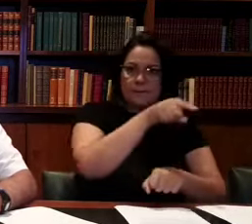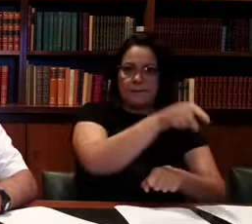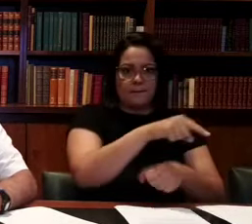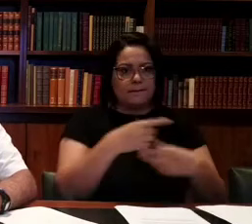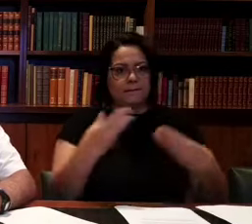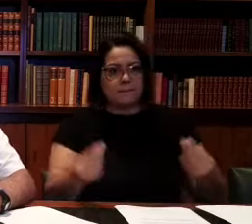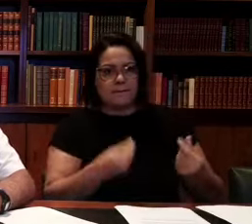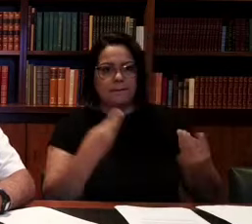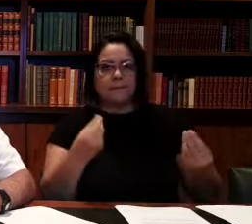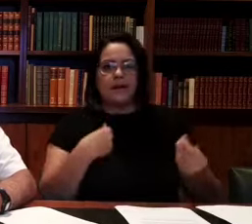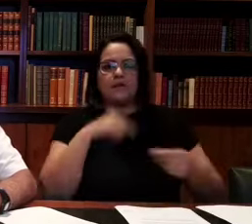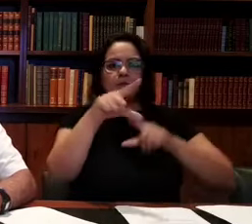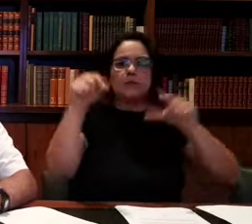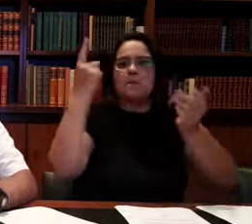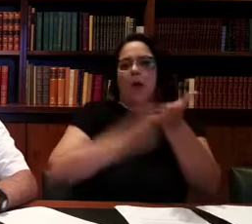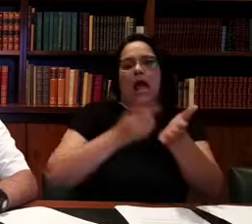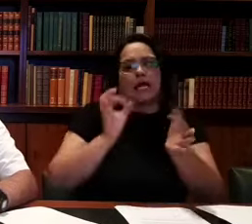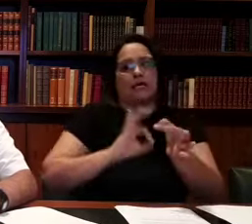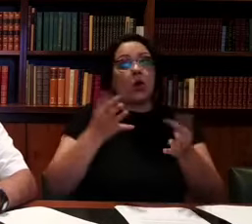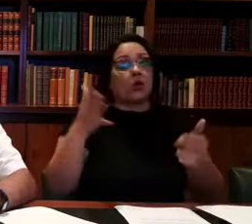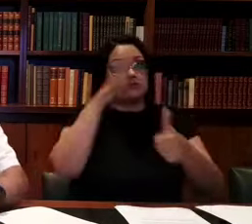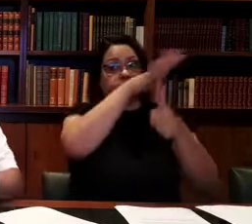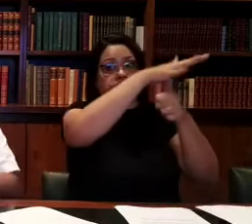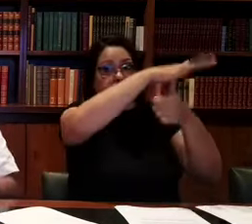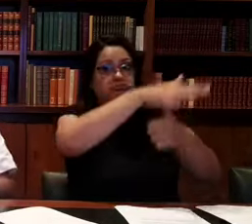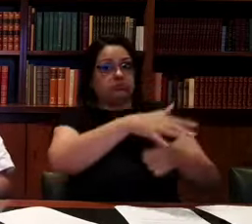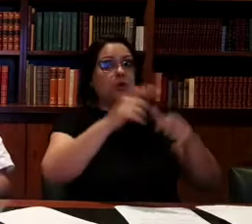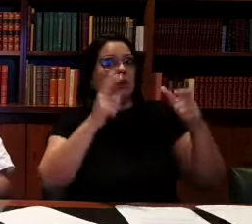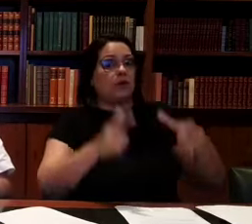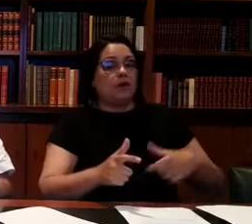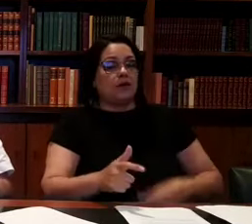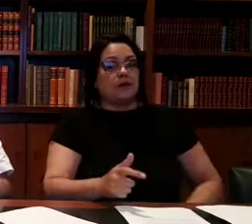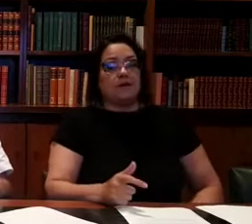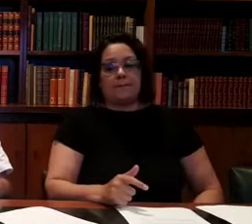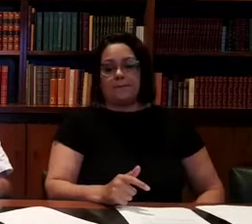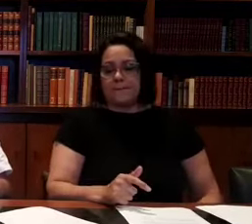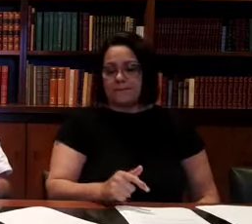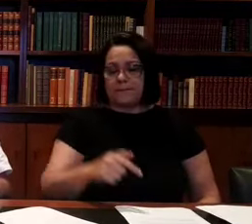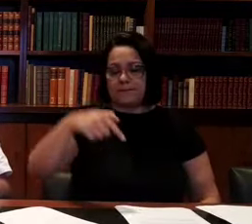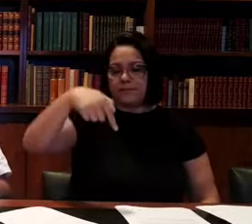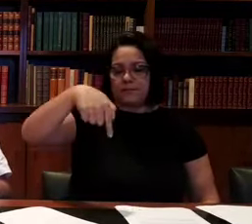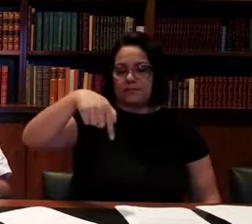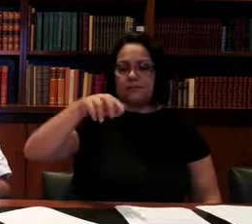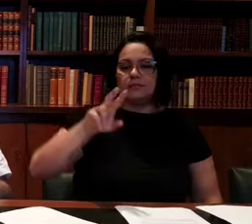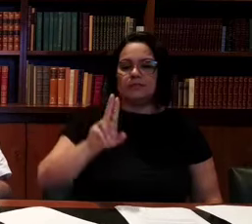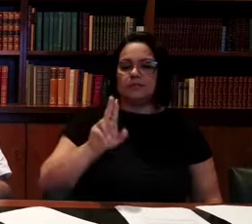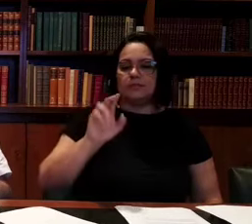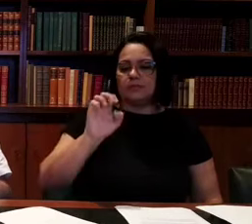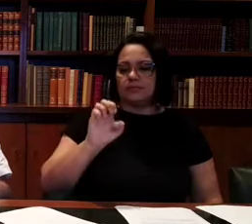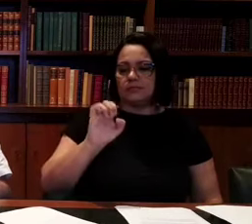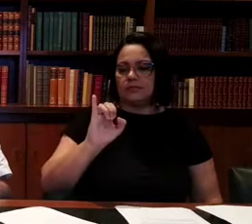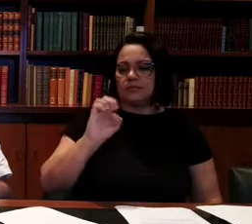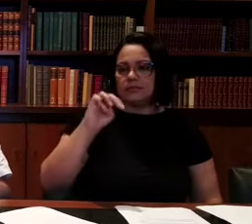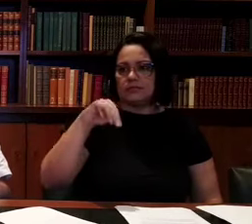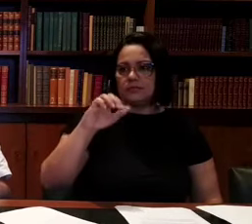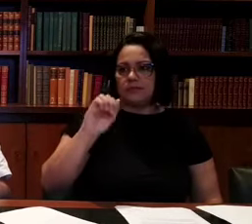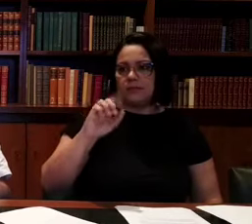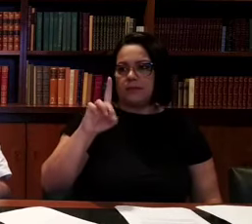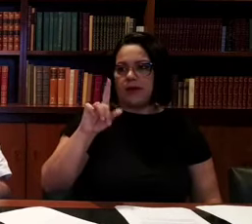de forma aí não tem nada a entrevista E paramos agora olha só para Amorzinho queimadas é